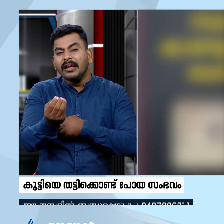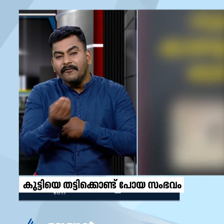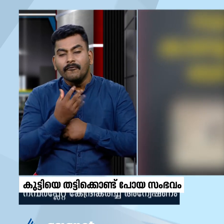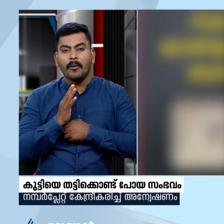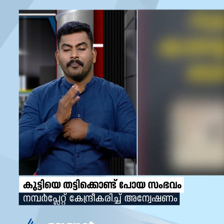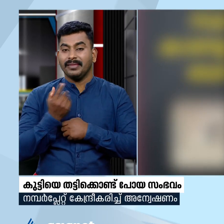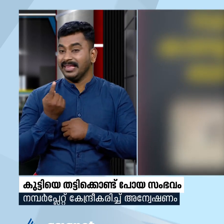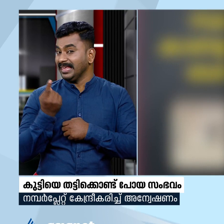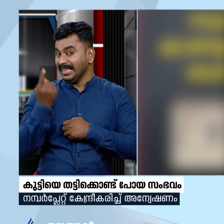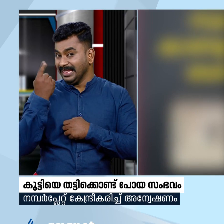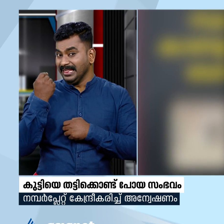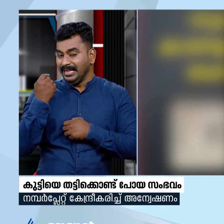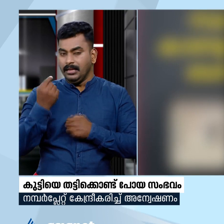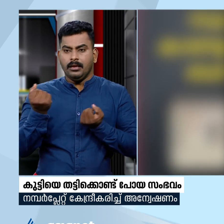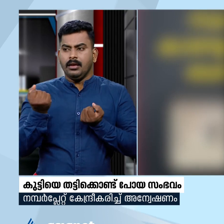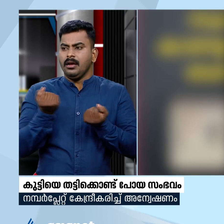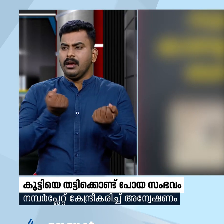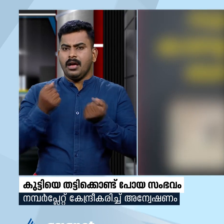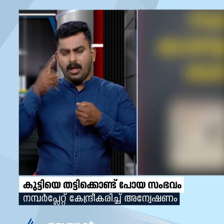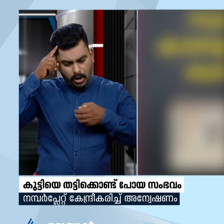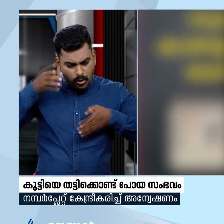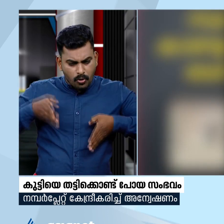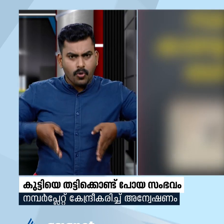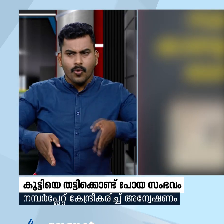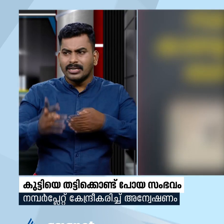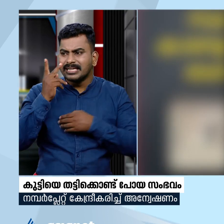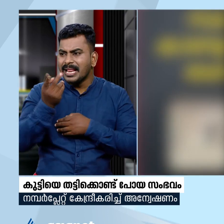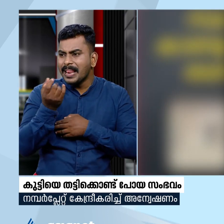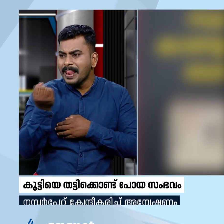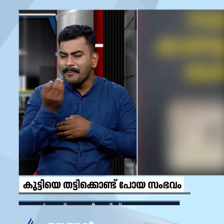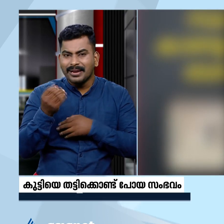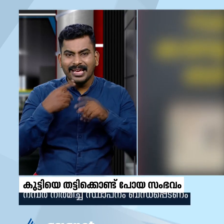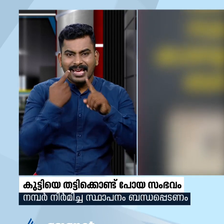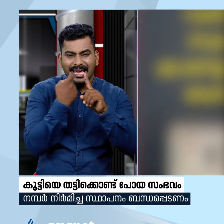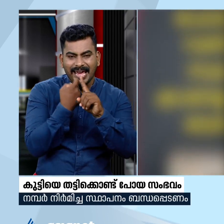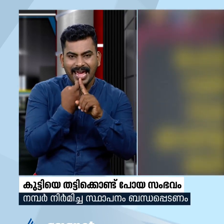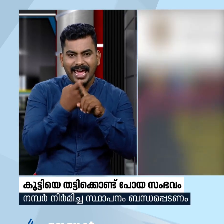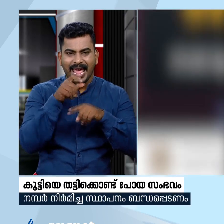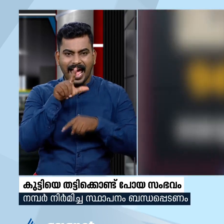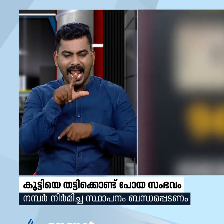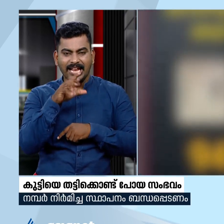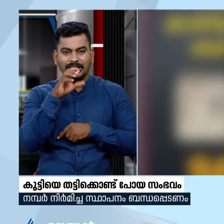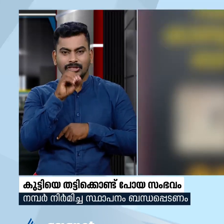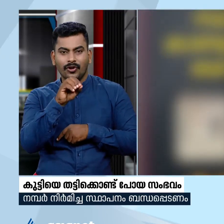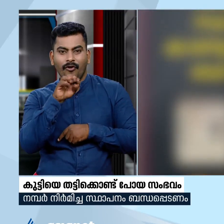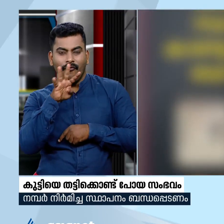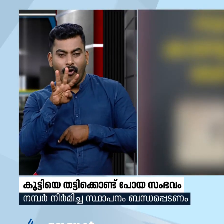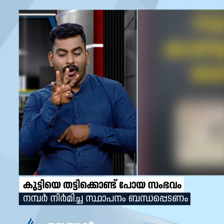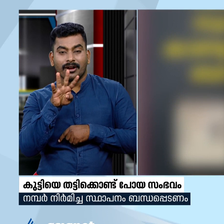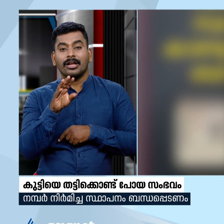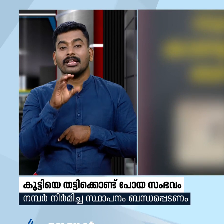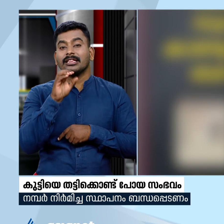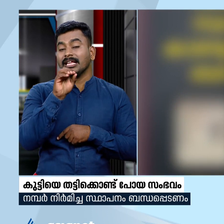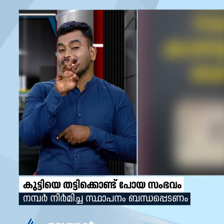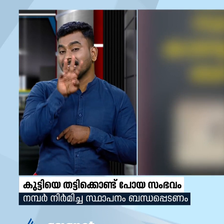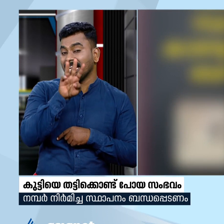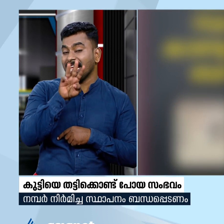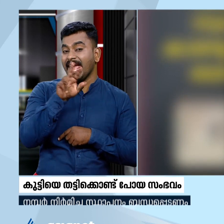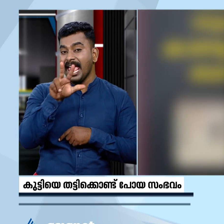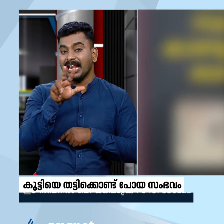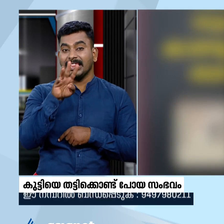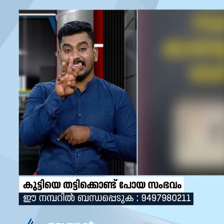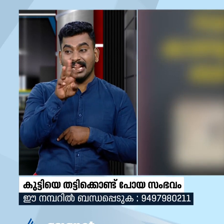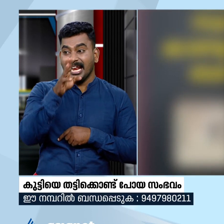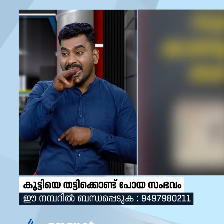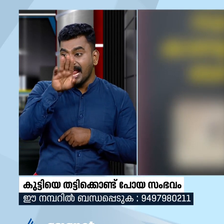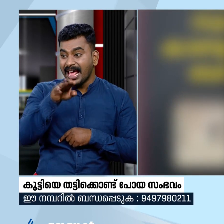ഈ കാർ വന്നു പോകുന്നതായി ദൃശ്യങ്ങളിൽ ഉണ്ടായിരുന്നു. പോലീസ് സംഘത്തിന് ഈ ദൃശ്യങ്ങൾ കിട്ടിയതുമാണ്. അതായത് ഈ 6 വയസ്സുകാരിയെ